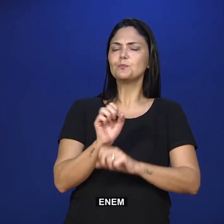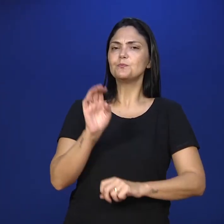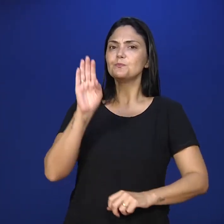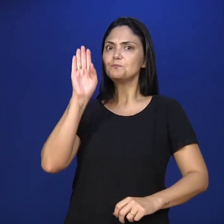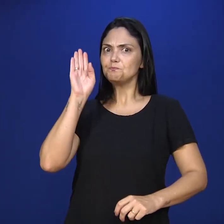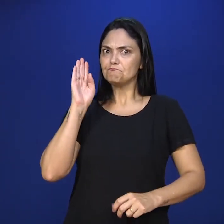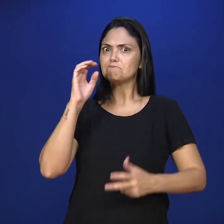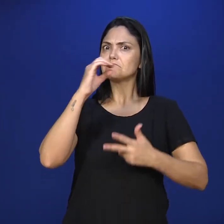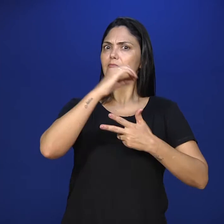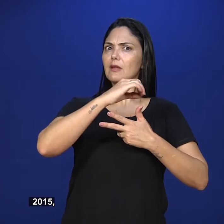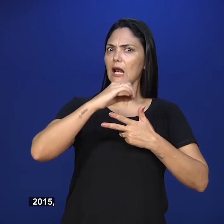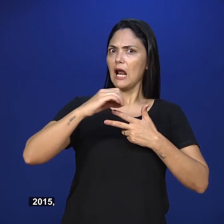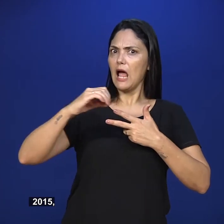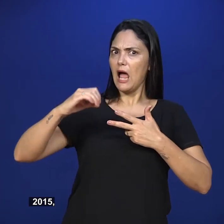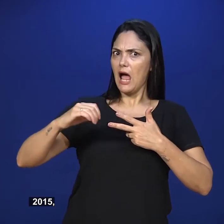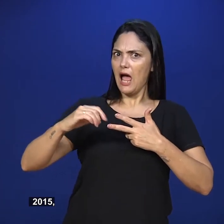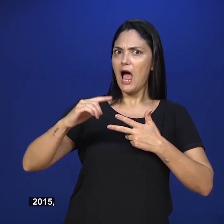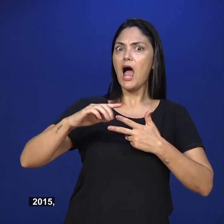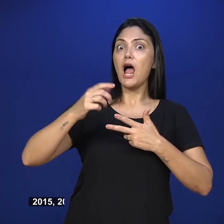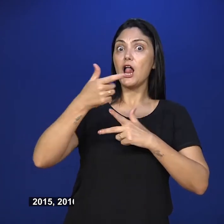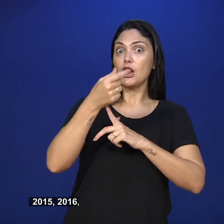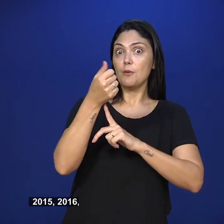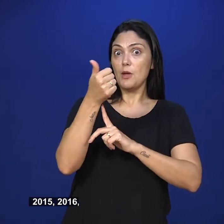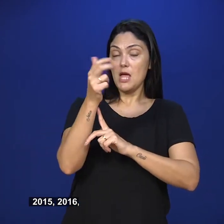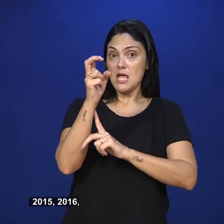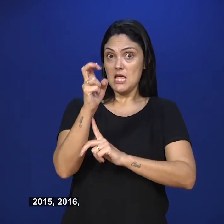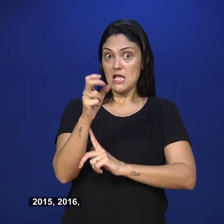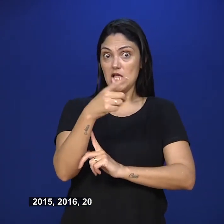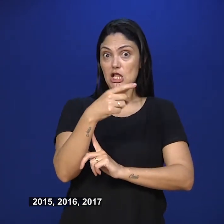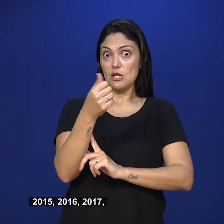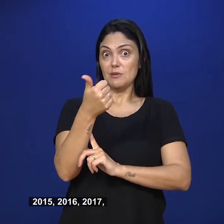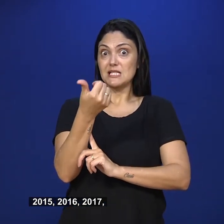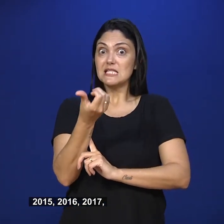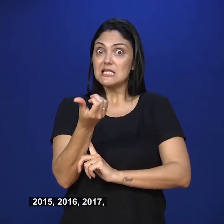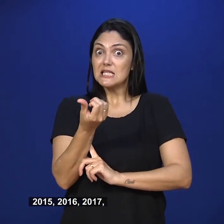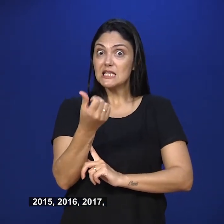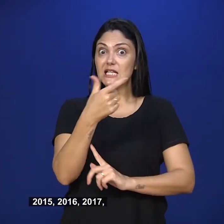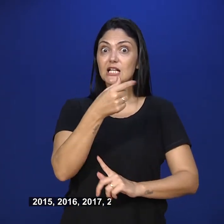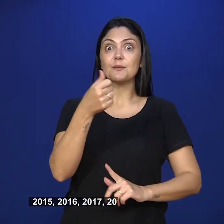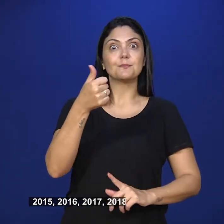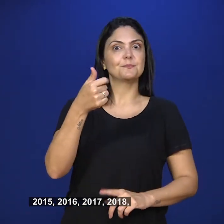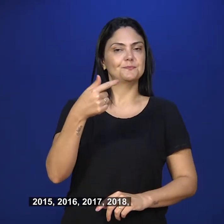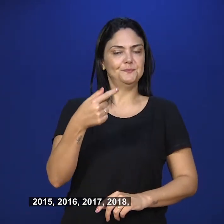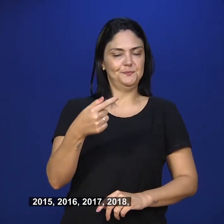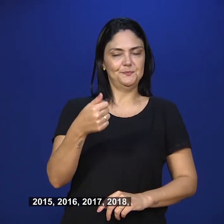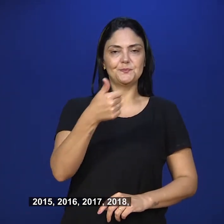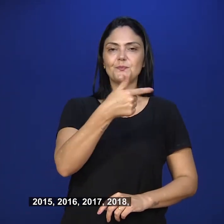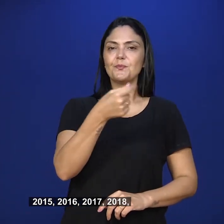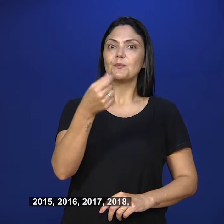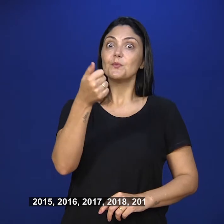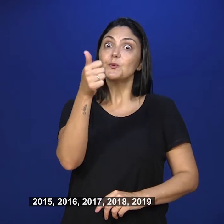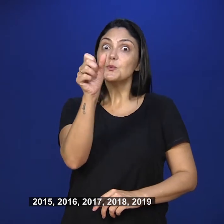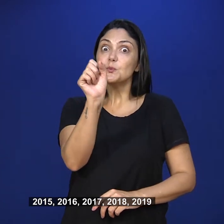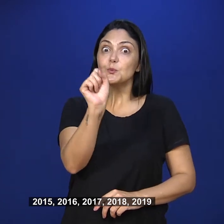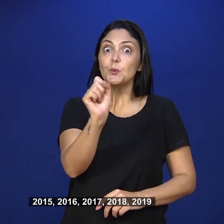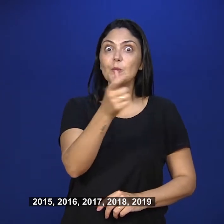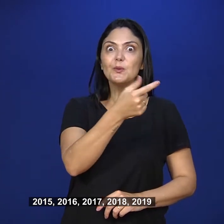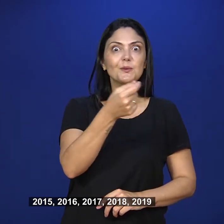no Enem nos anos de 2015, 2016, 2017,